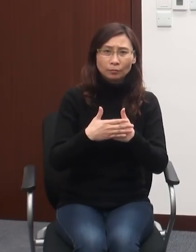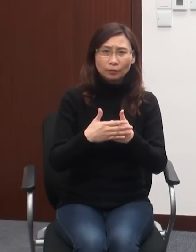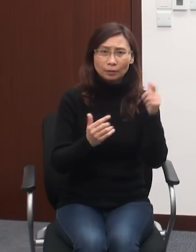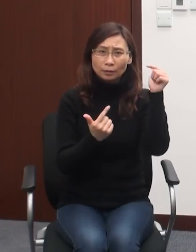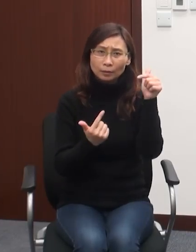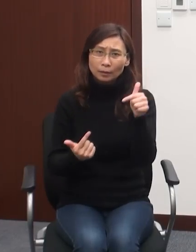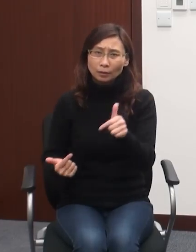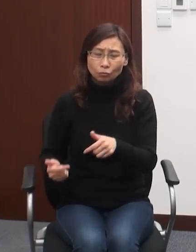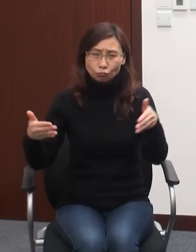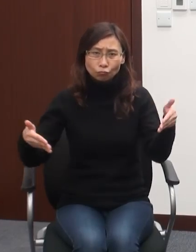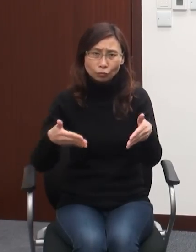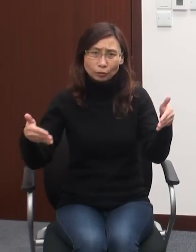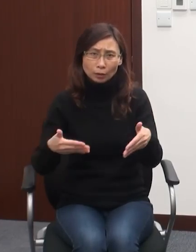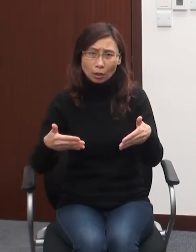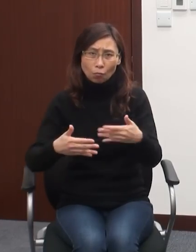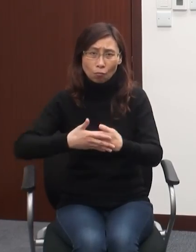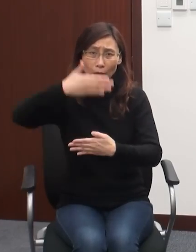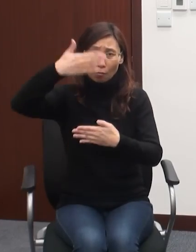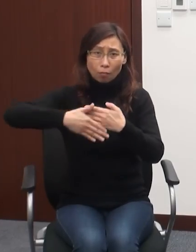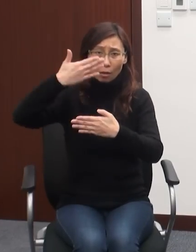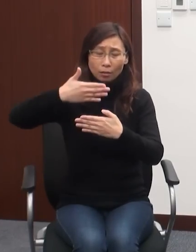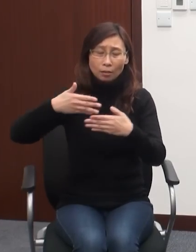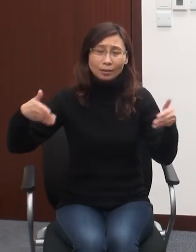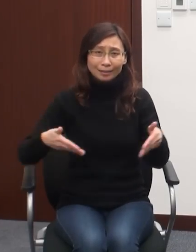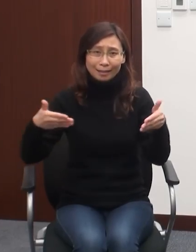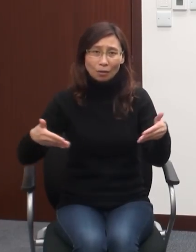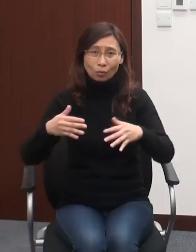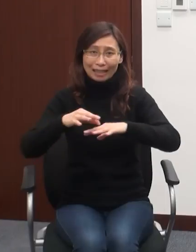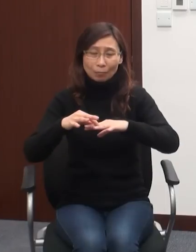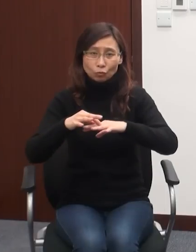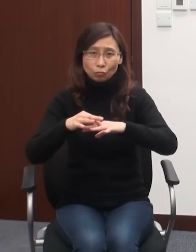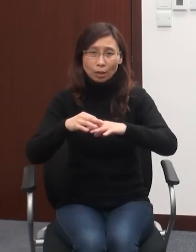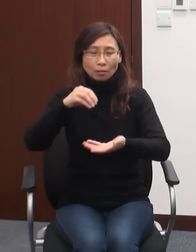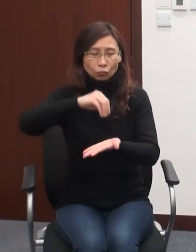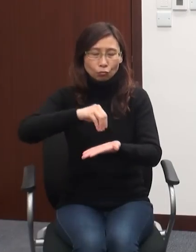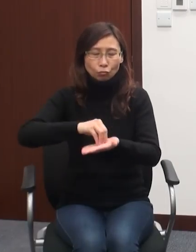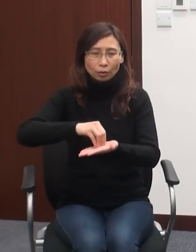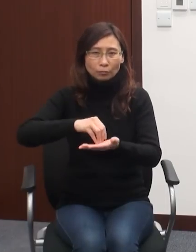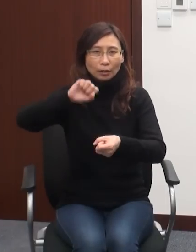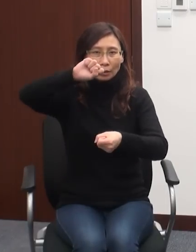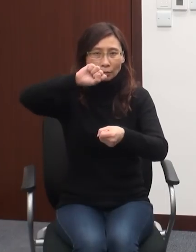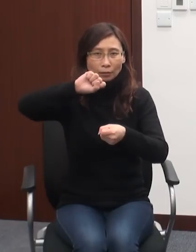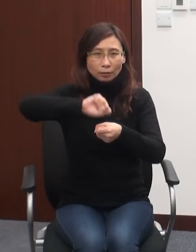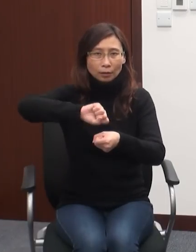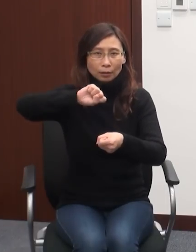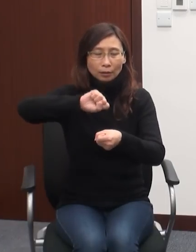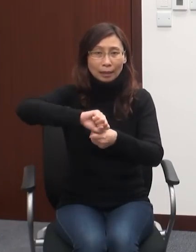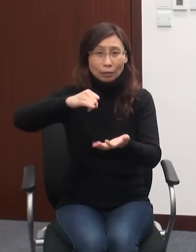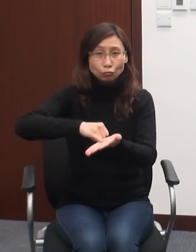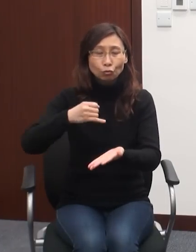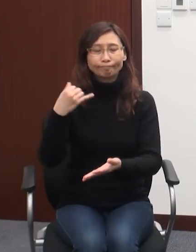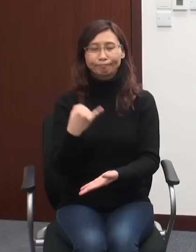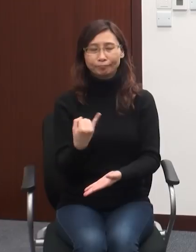繼續炒樓、炒金融咧，就決定咗冇税加噶啦。咁而冇税加即係